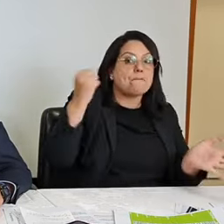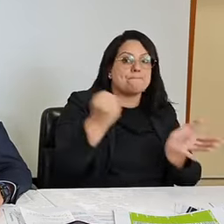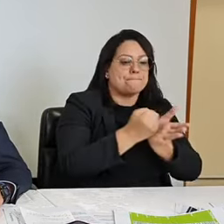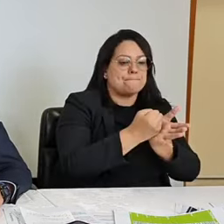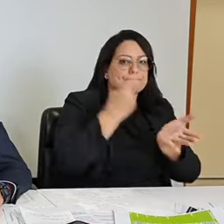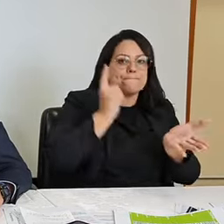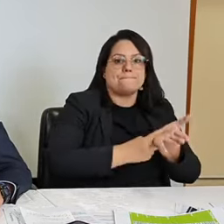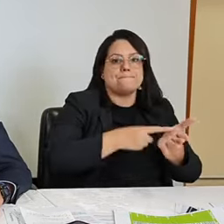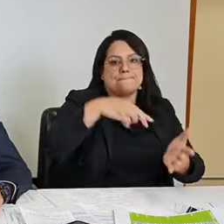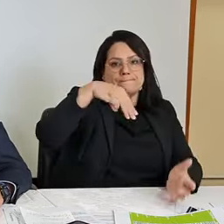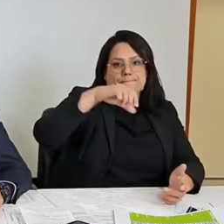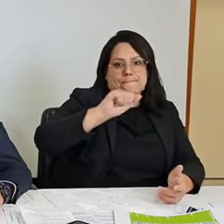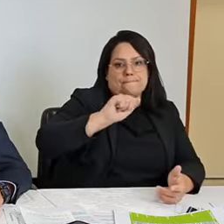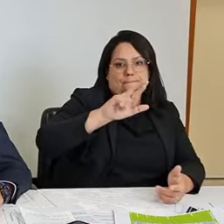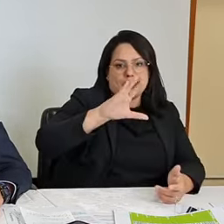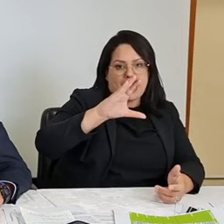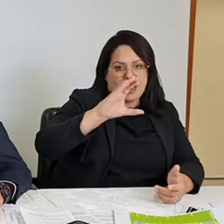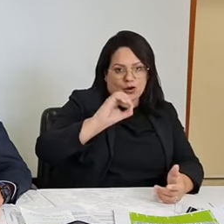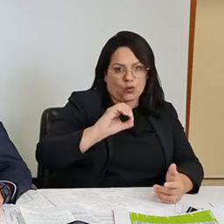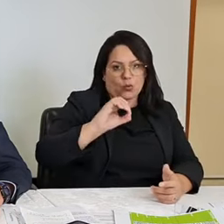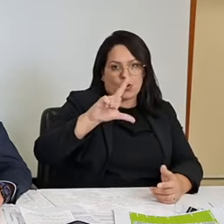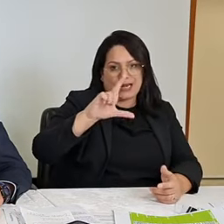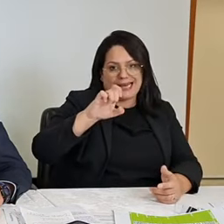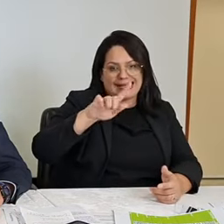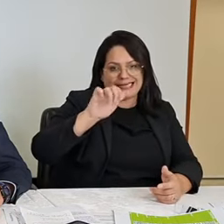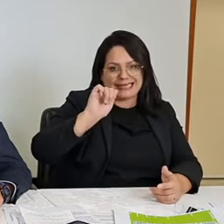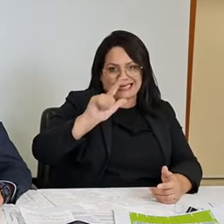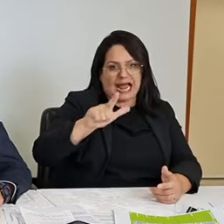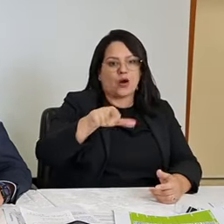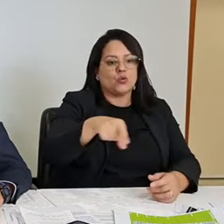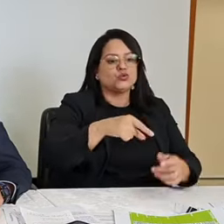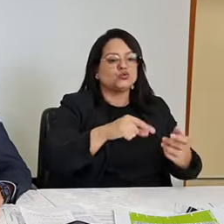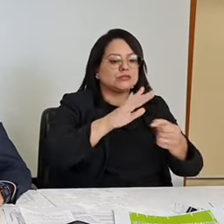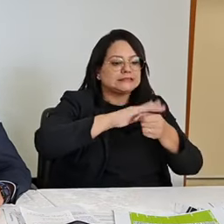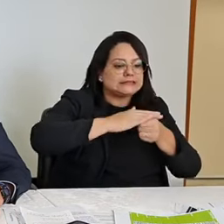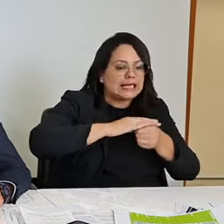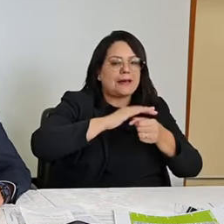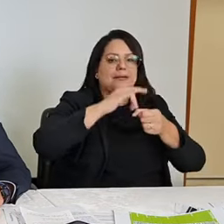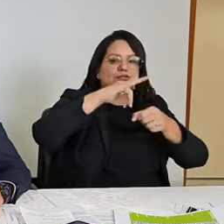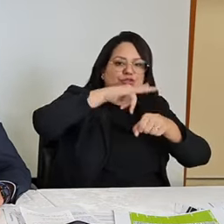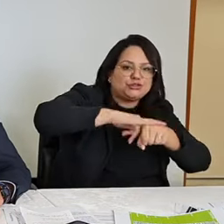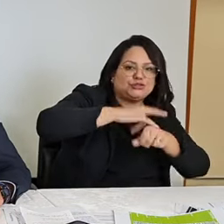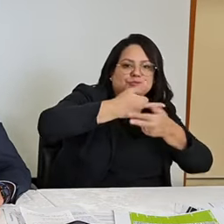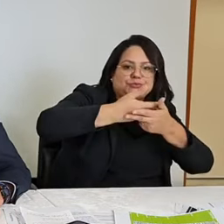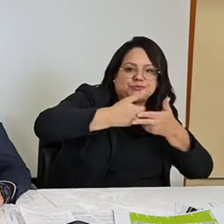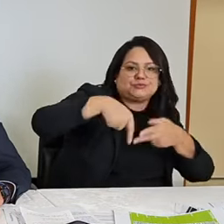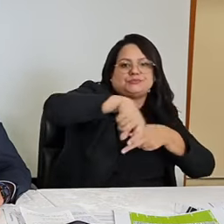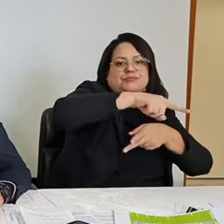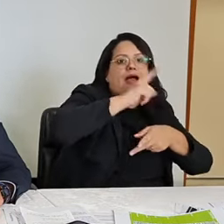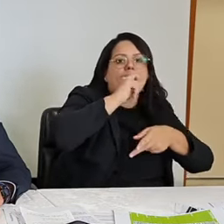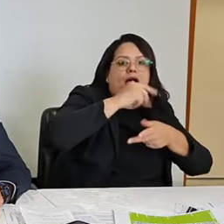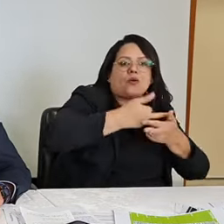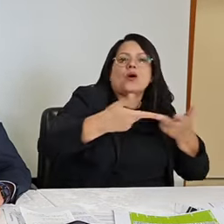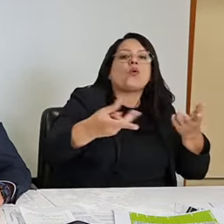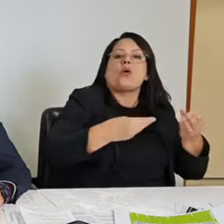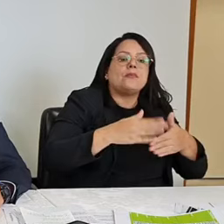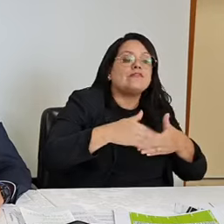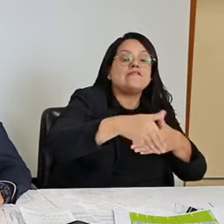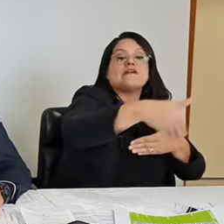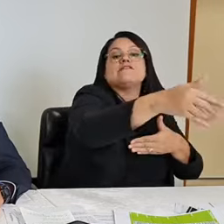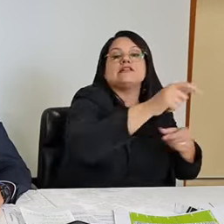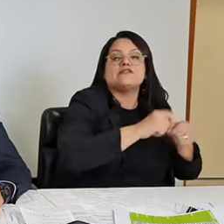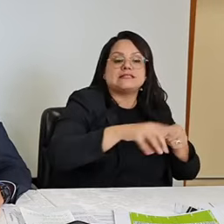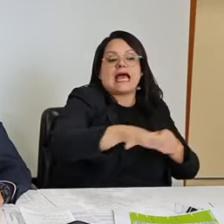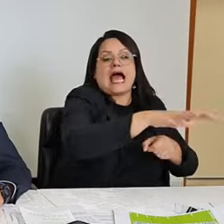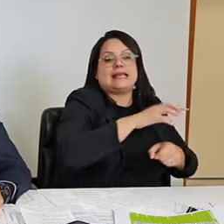foi aprovado pelo governo Bolsonaro, apesar da esquerda ter votado contra? E como é, quais são as perspectivas daqui para frente para essa parte